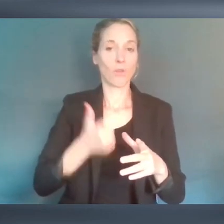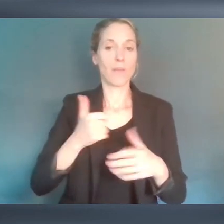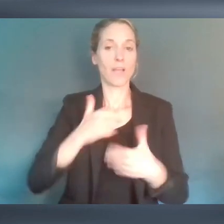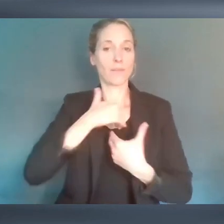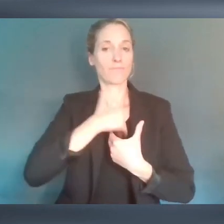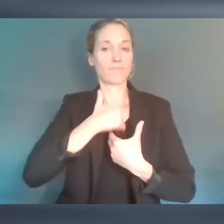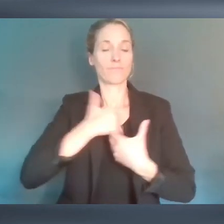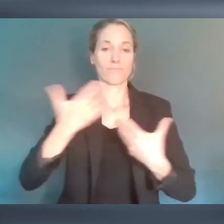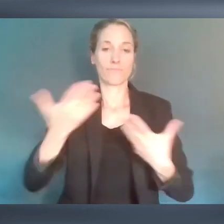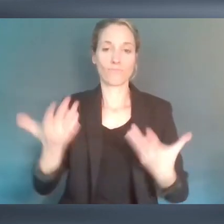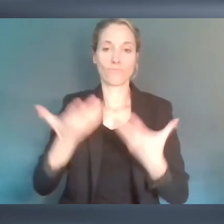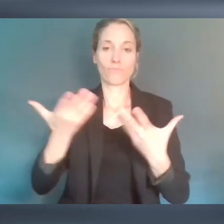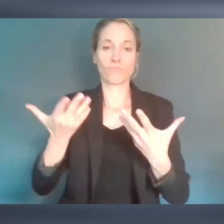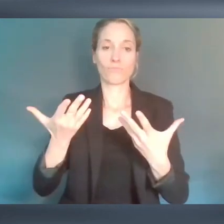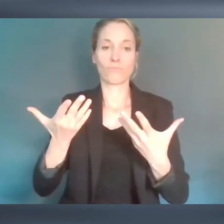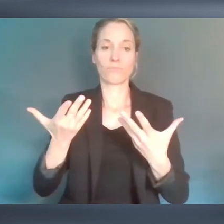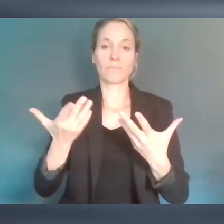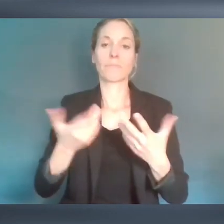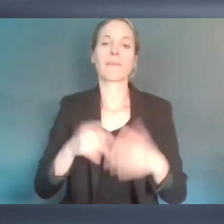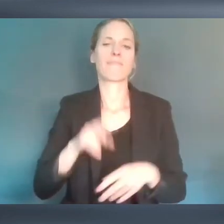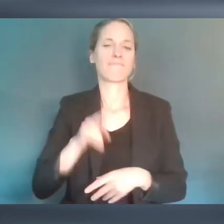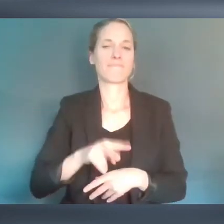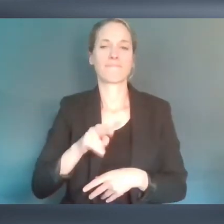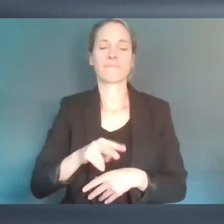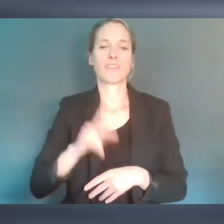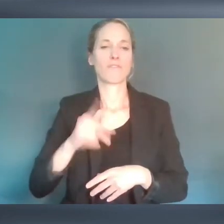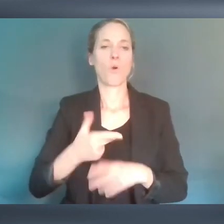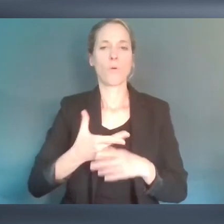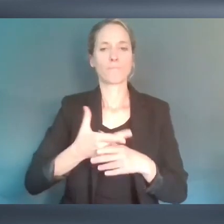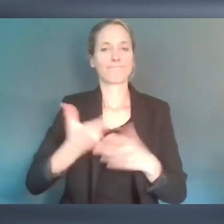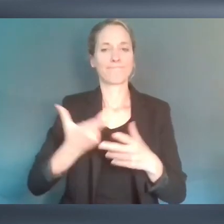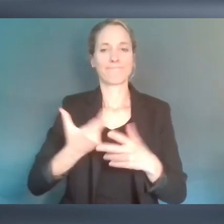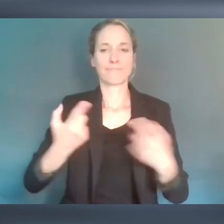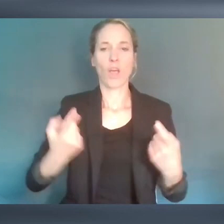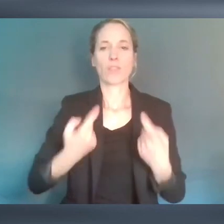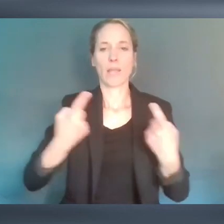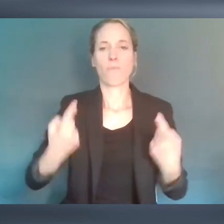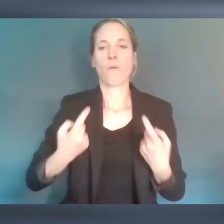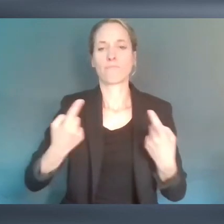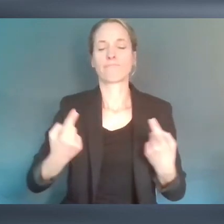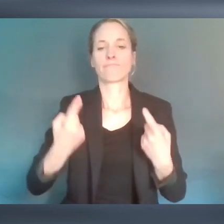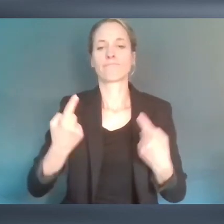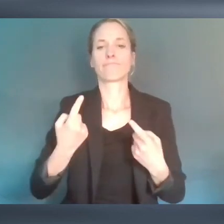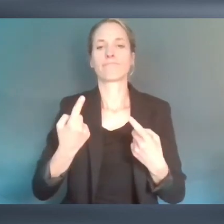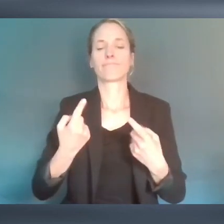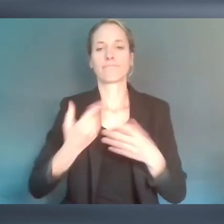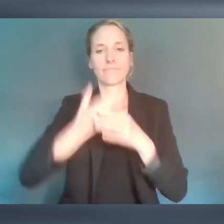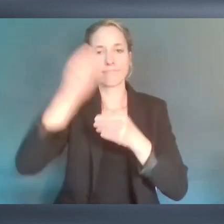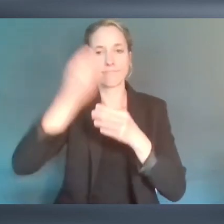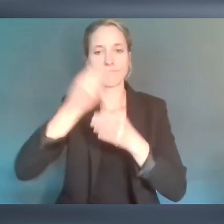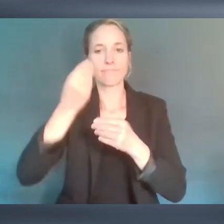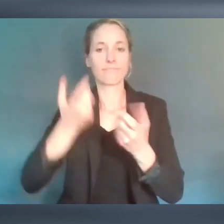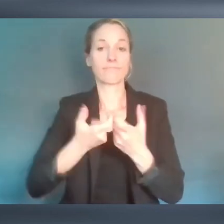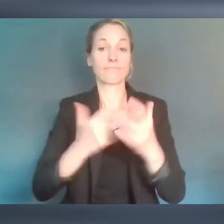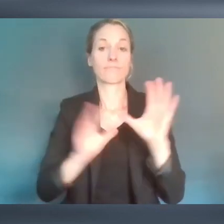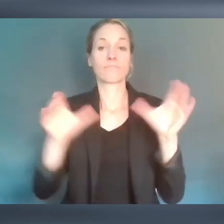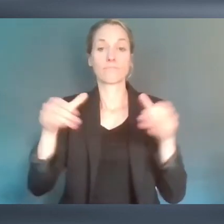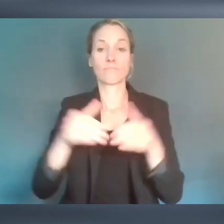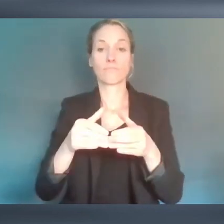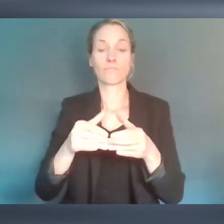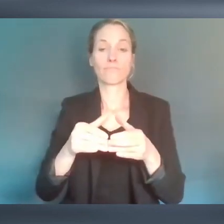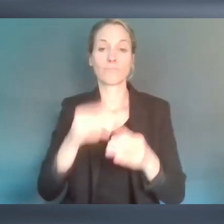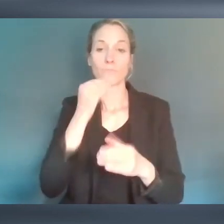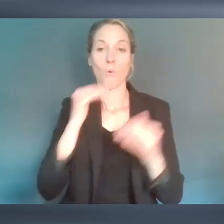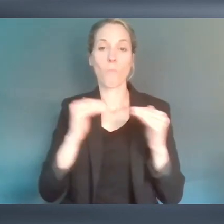mais surtout ça s'exerce et cela s'apprend. Et la formation, c'est un bon moyen d'échanger, de tester, de